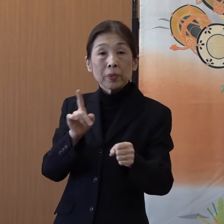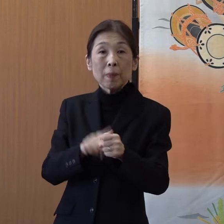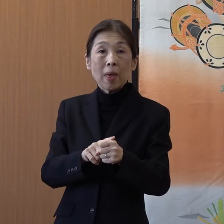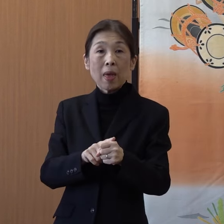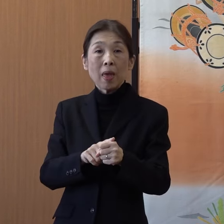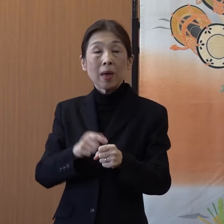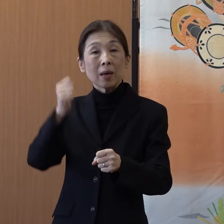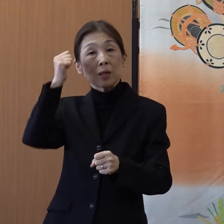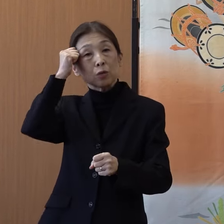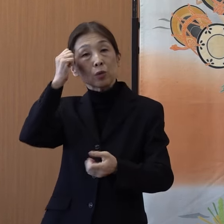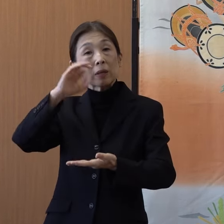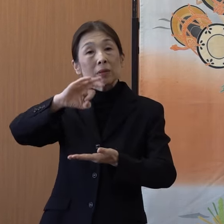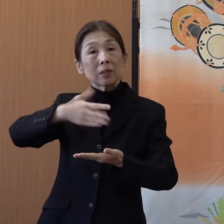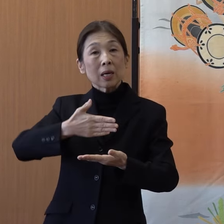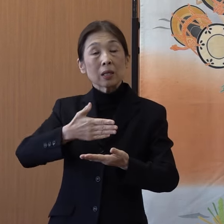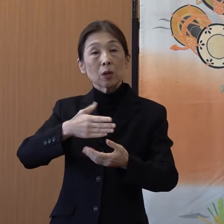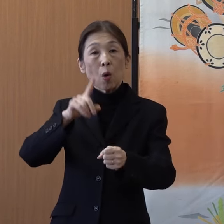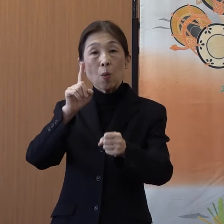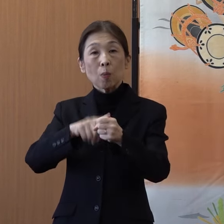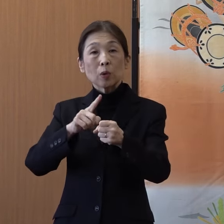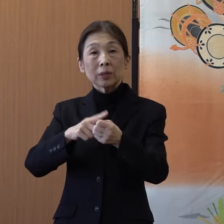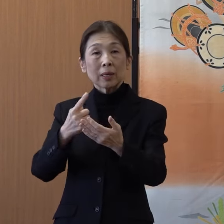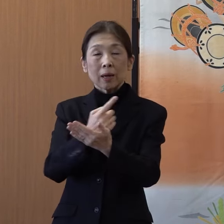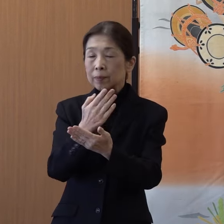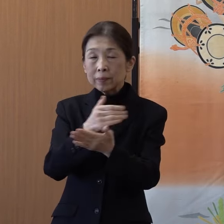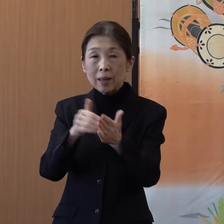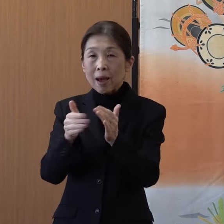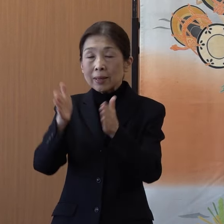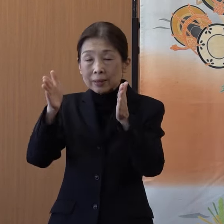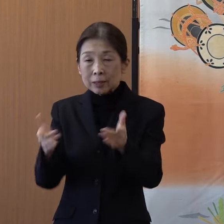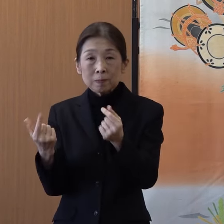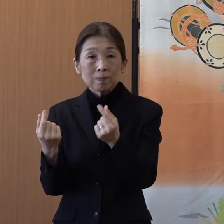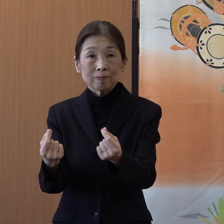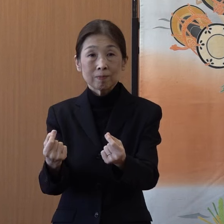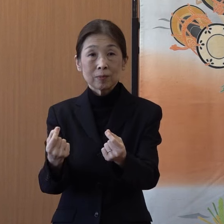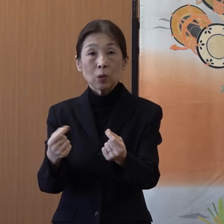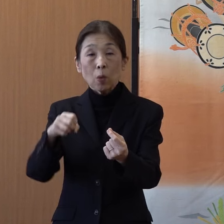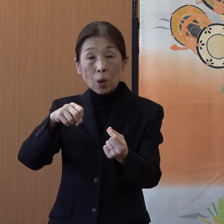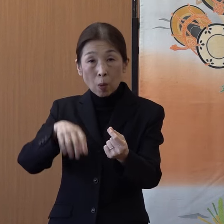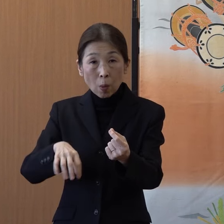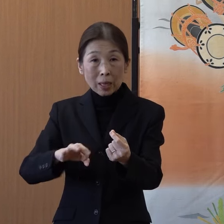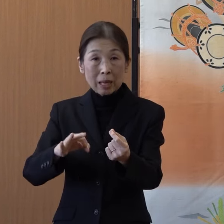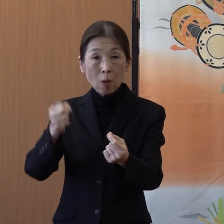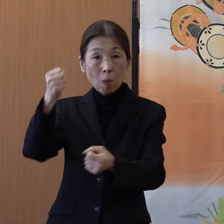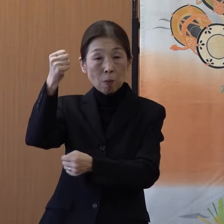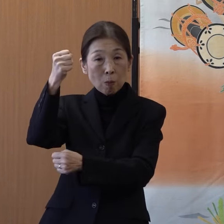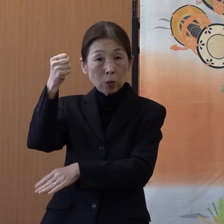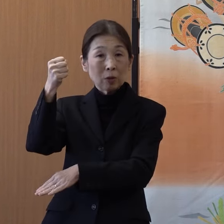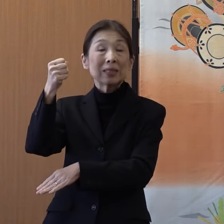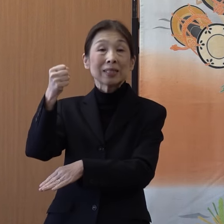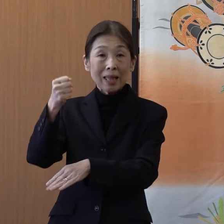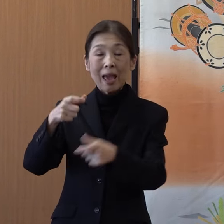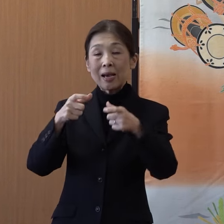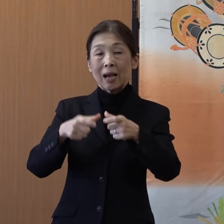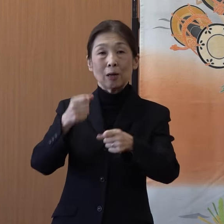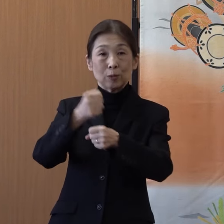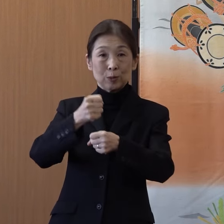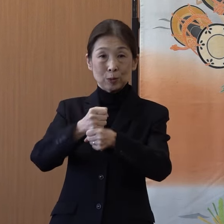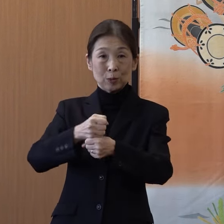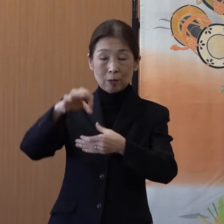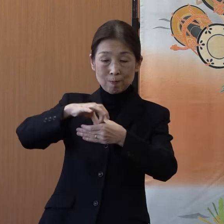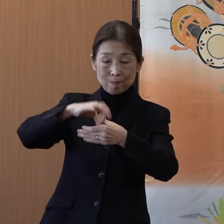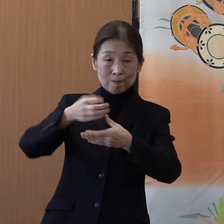的に外れない形で、これを財源とした形でプリペイドカードを提供しようということで、